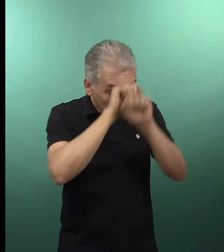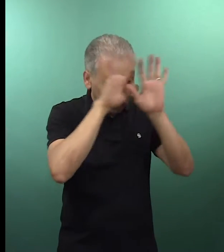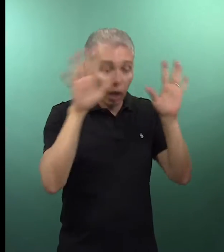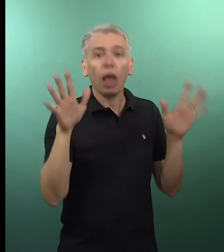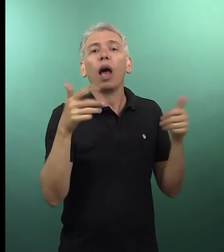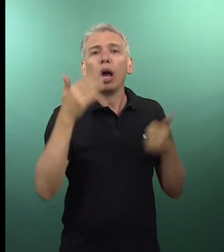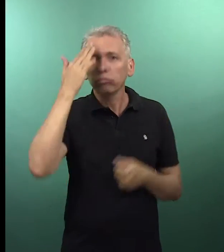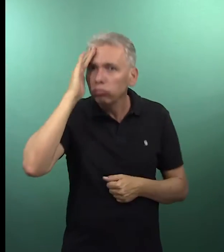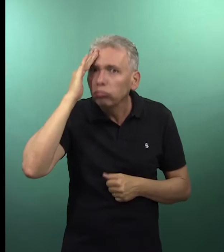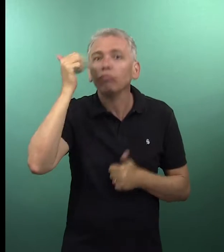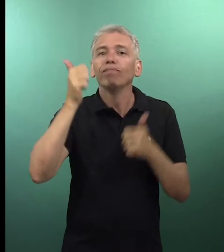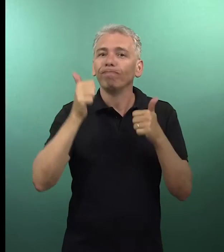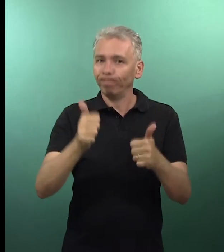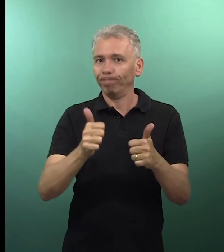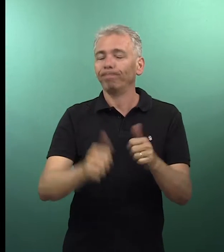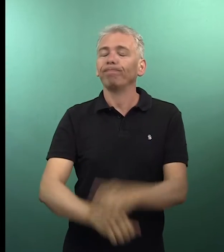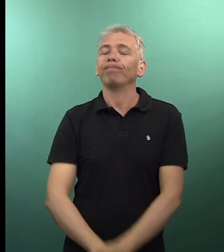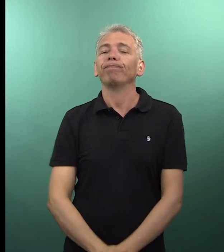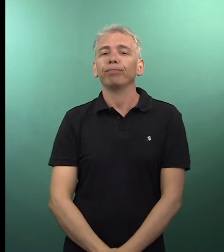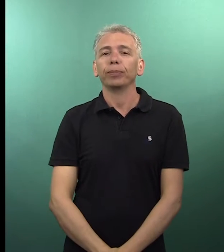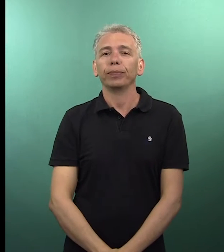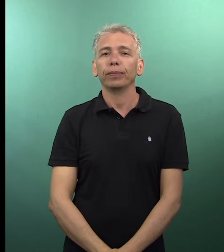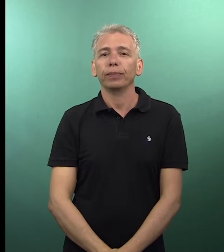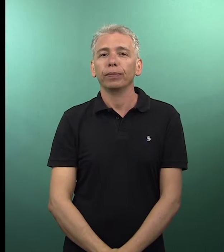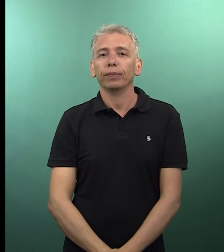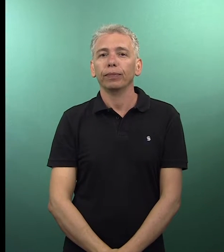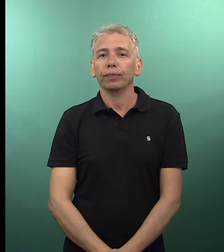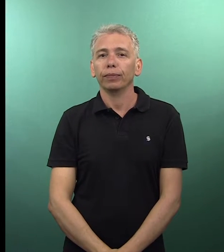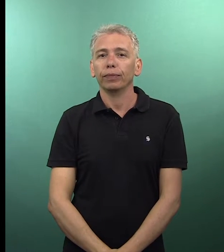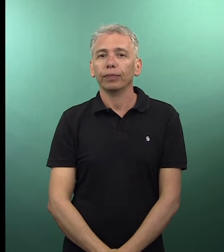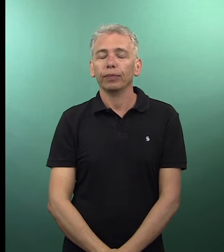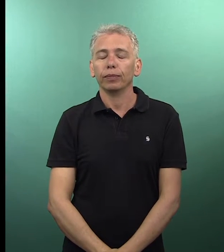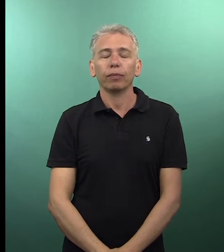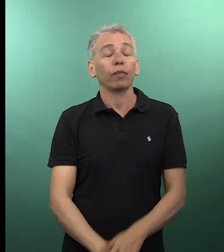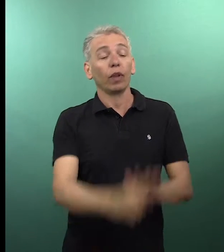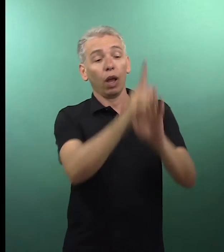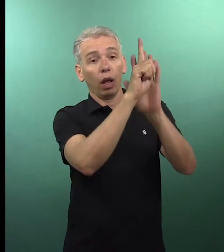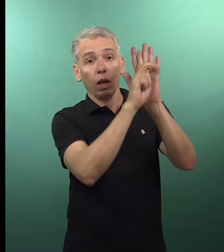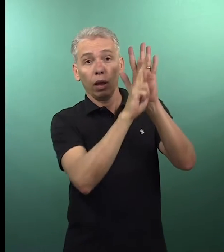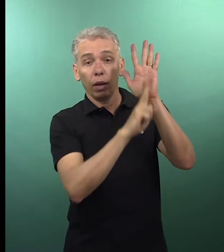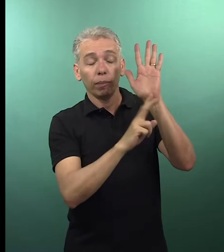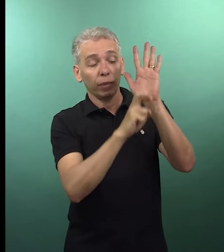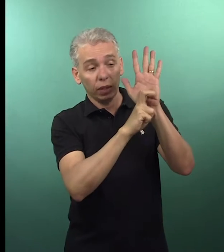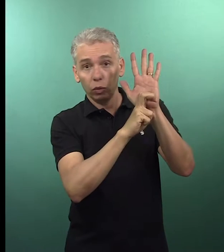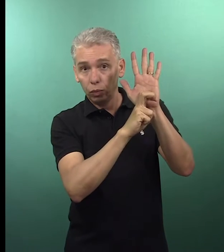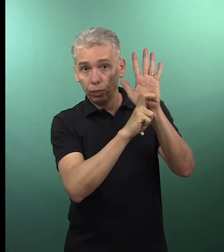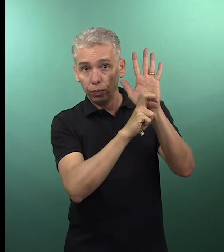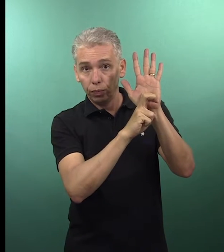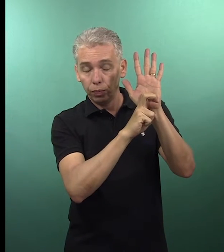corresponde a transcrição em língua portuguesa dos diálogos efeitos sonoros sons do ambiente